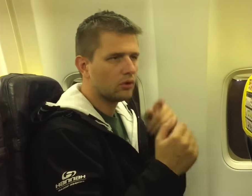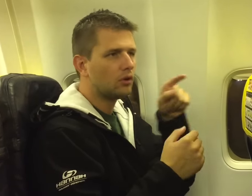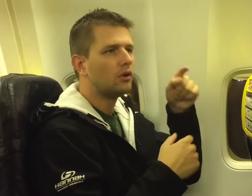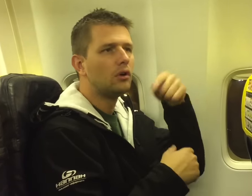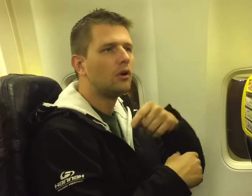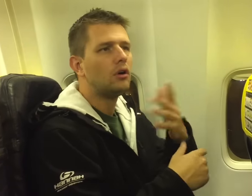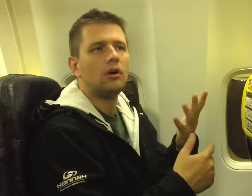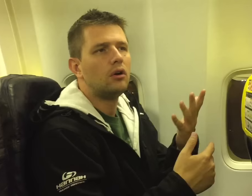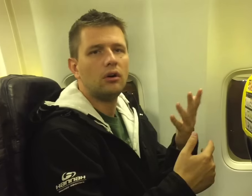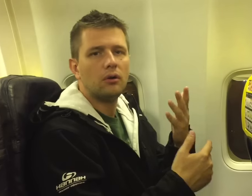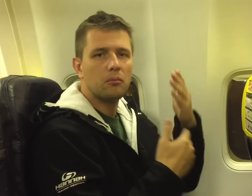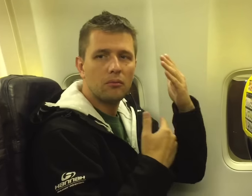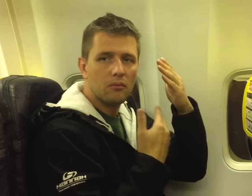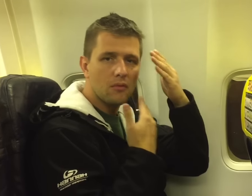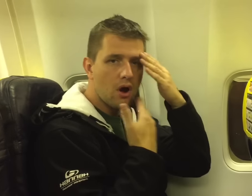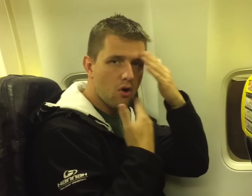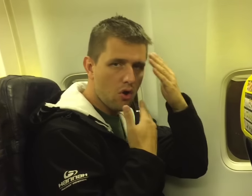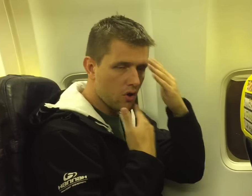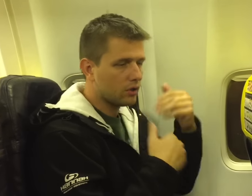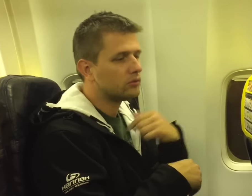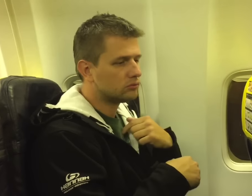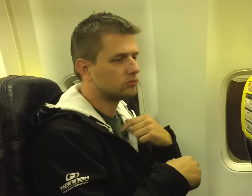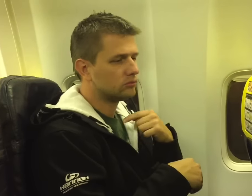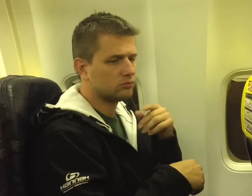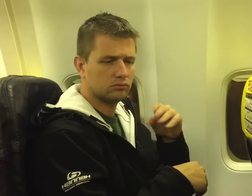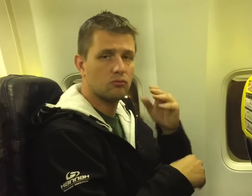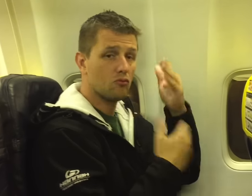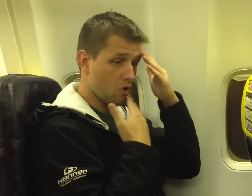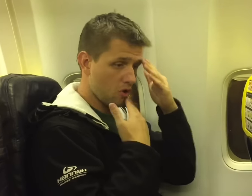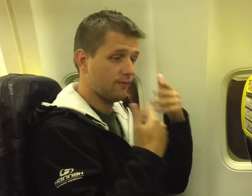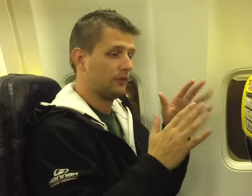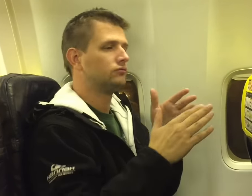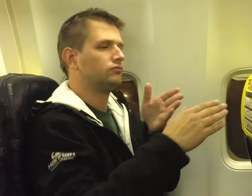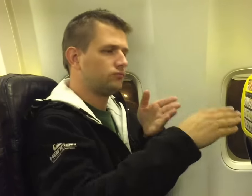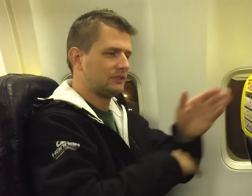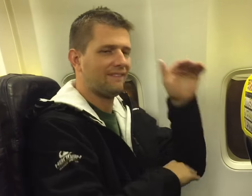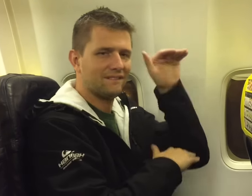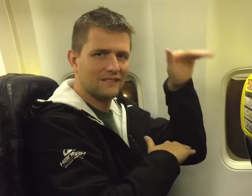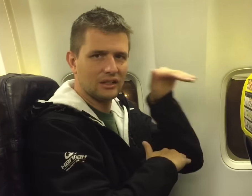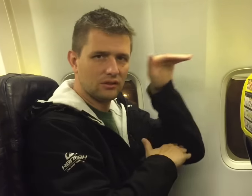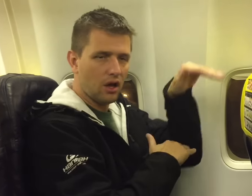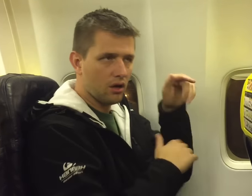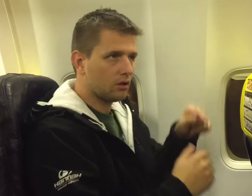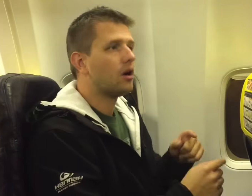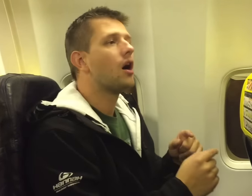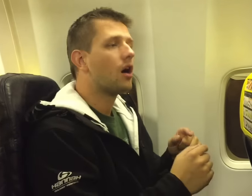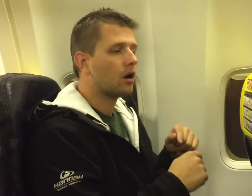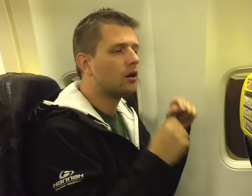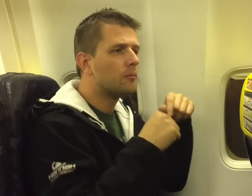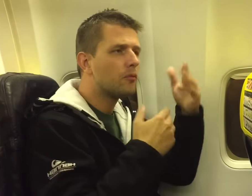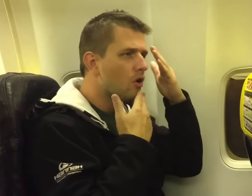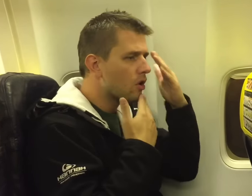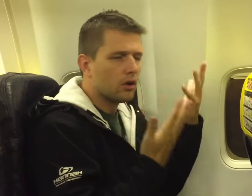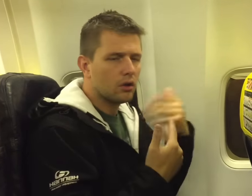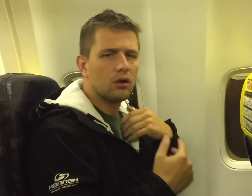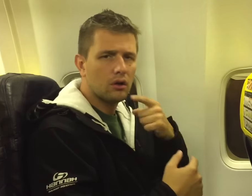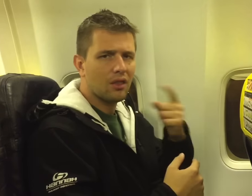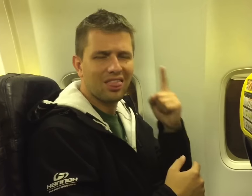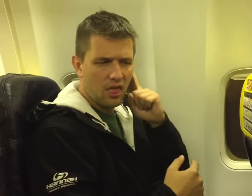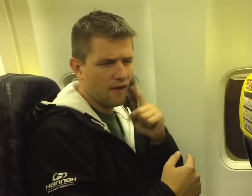à l'avant et sécurisée, comme vous le montrez les membres de l'équipage. Pour gonfler vos gilets, tirez fermement sur la poignée rouge. Il y a un embout pour faciliter le